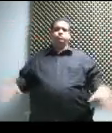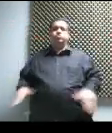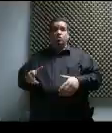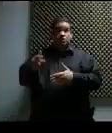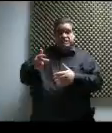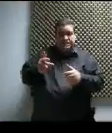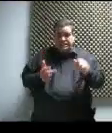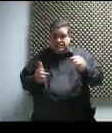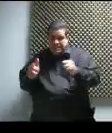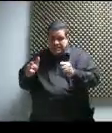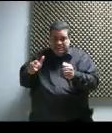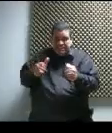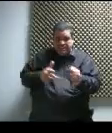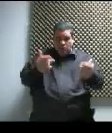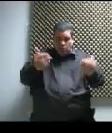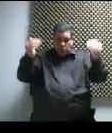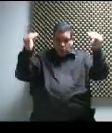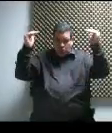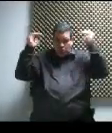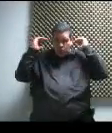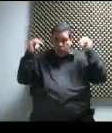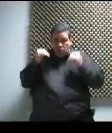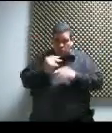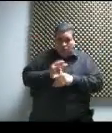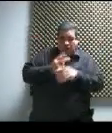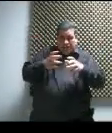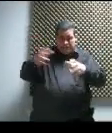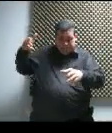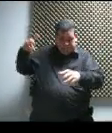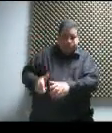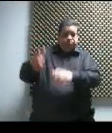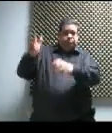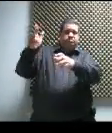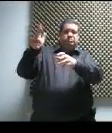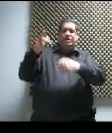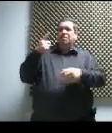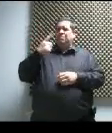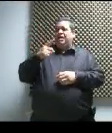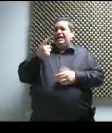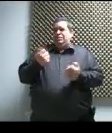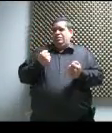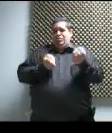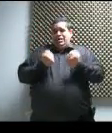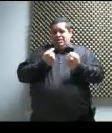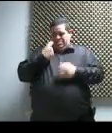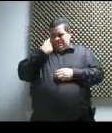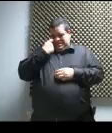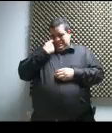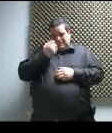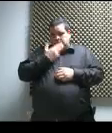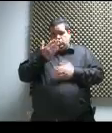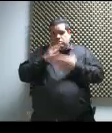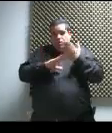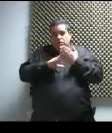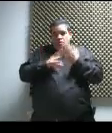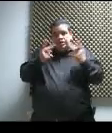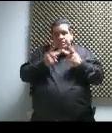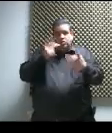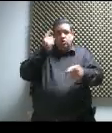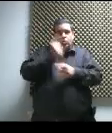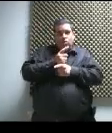Y es bien aerodinámico. ¡Cráter, cráter! ¿De qué te sirve un último modelo? Si no lo estás corriendo, ¿dónde